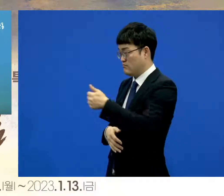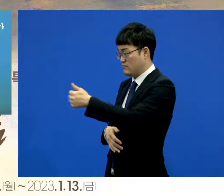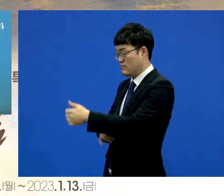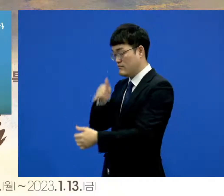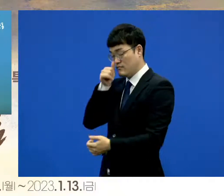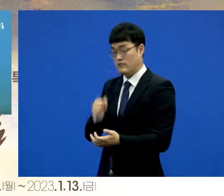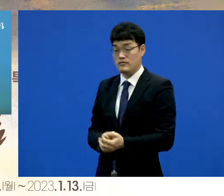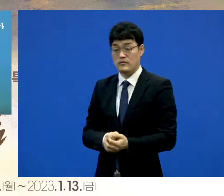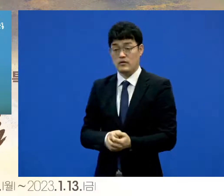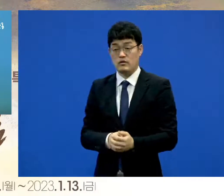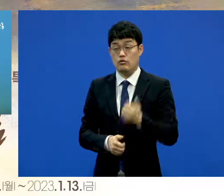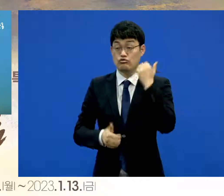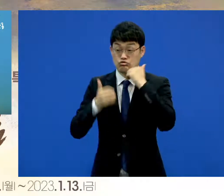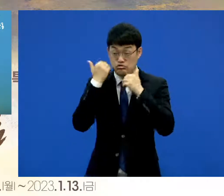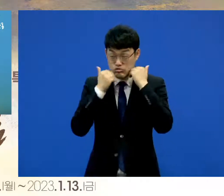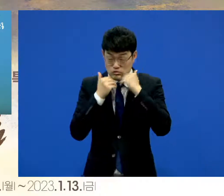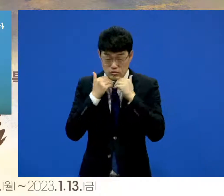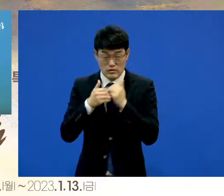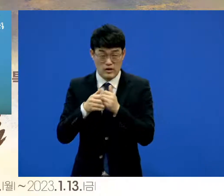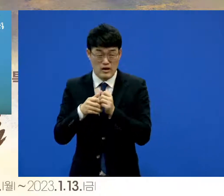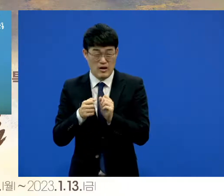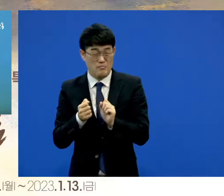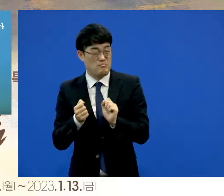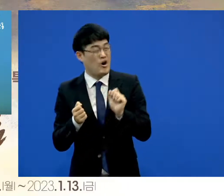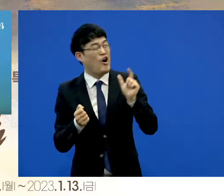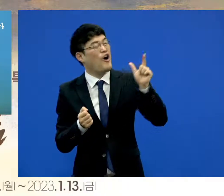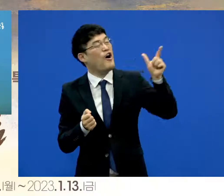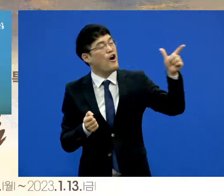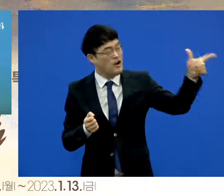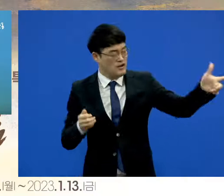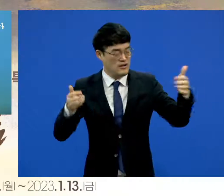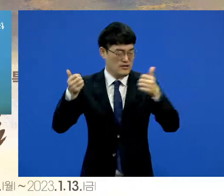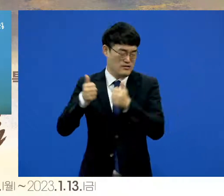멀고 먼 길을 돌고 또 돌아요.